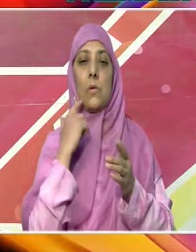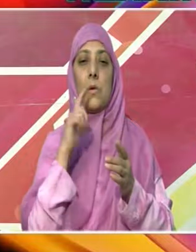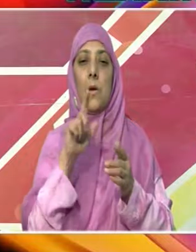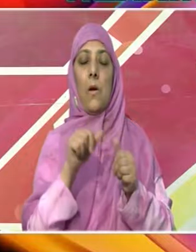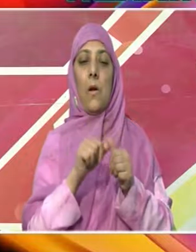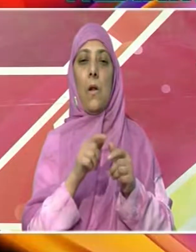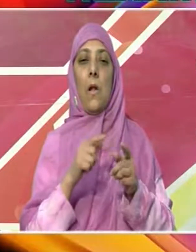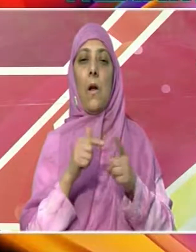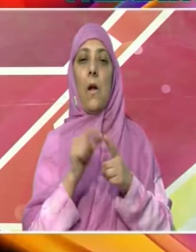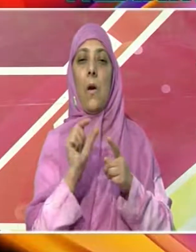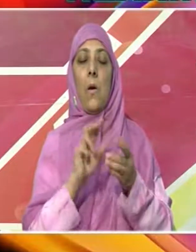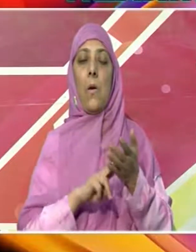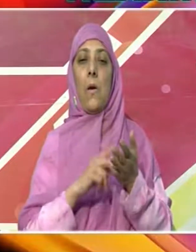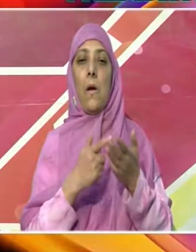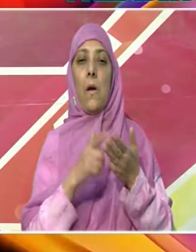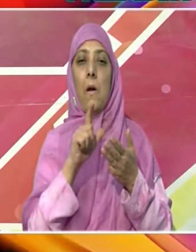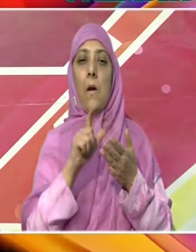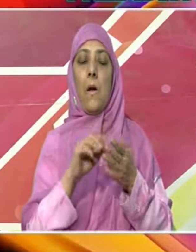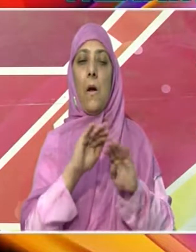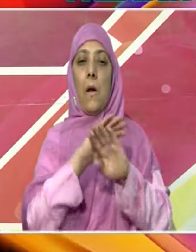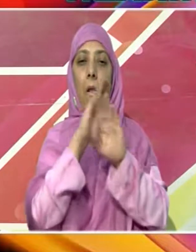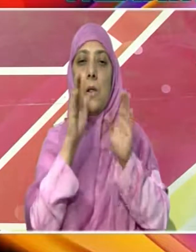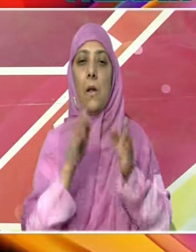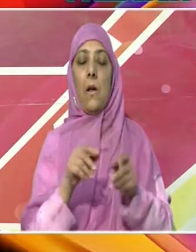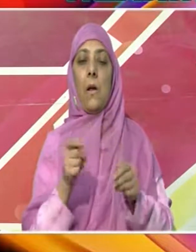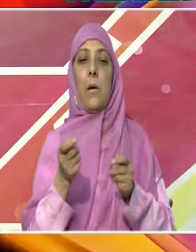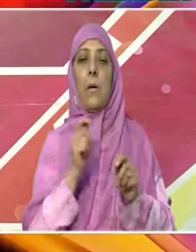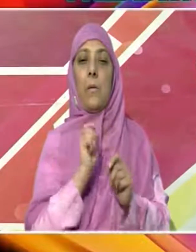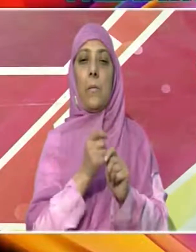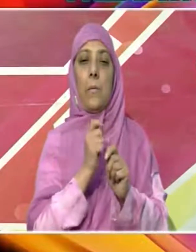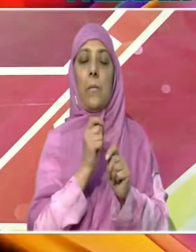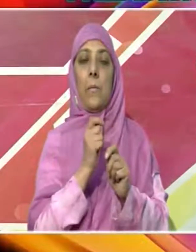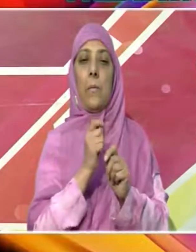प्रोजेक्ट पर कम शाद मत के साथ जारी है